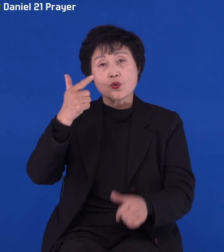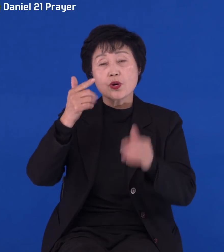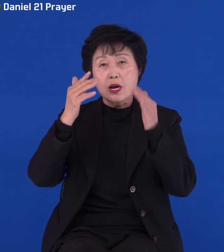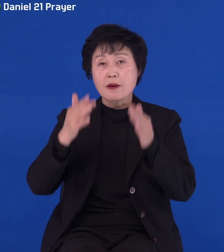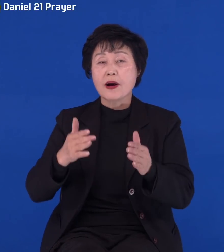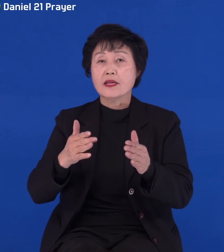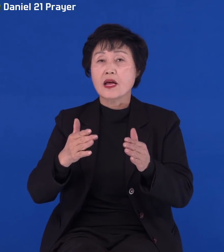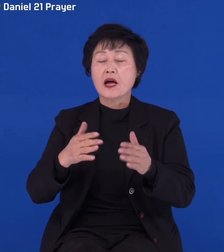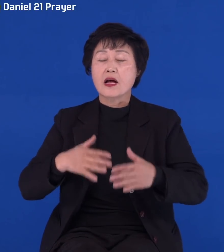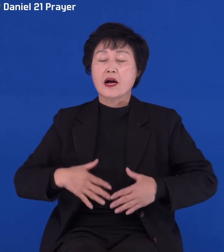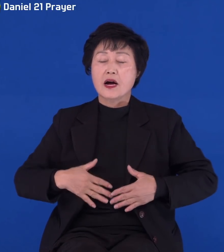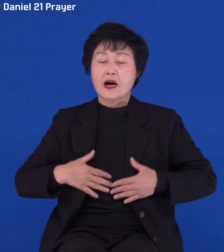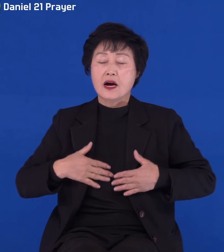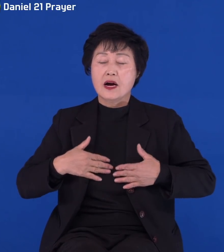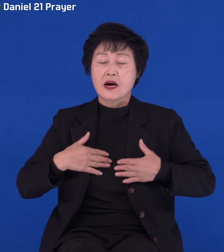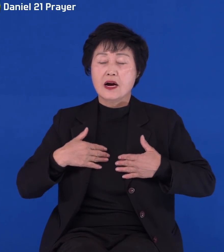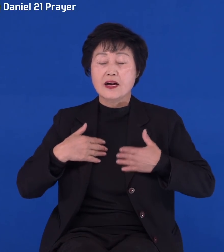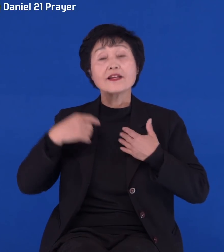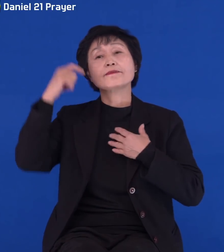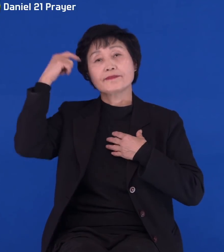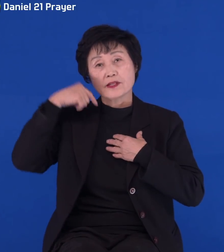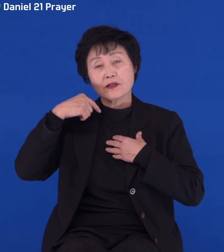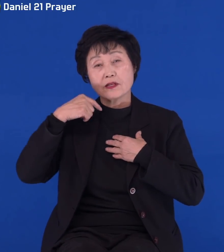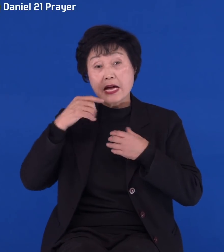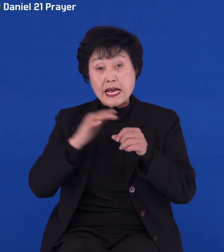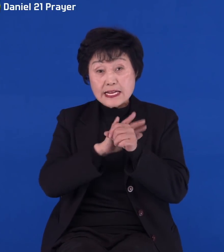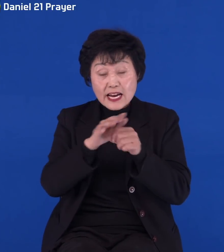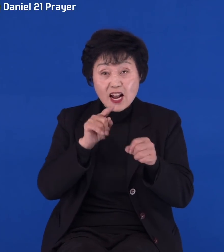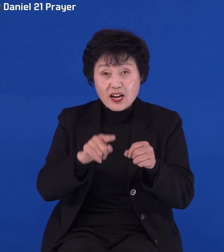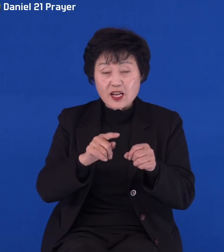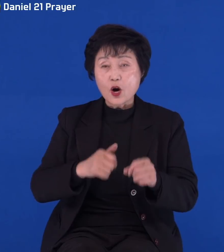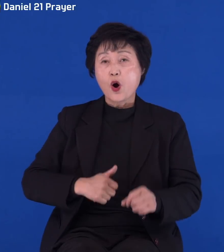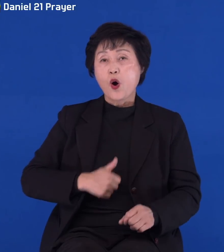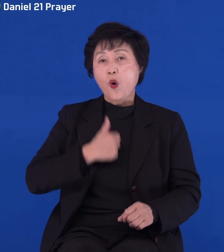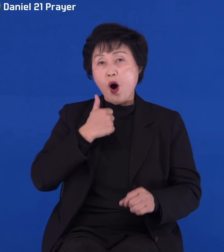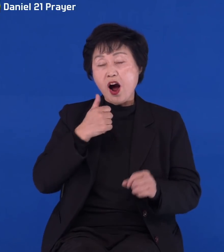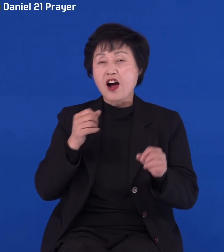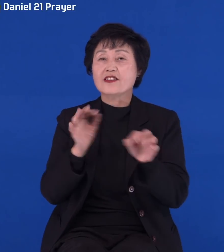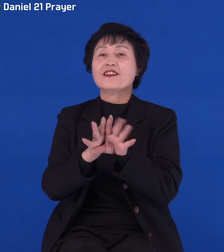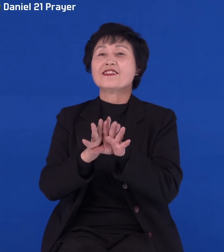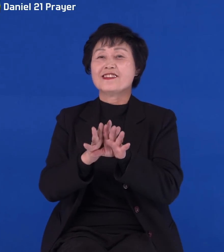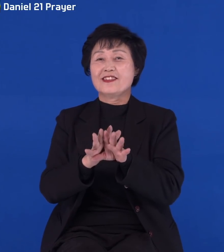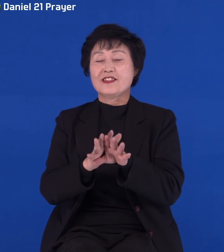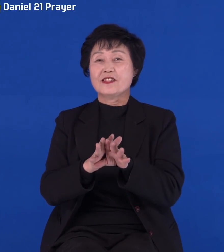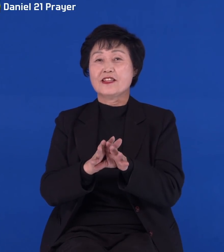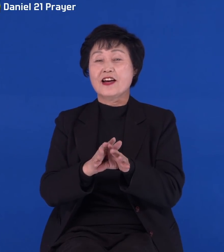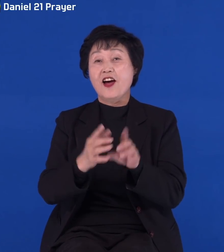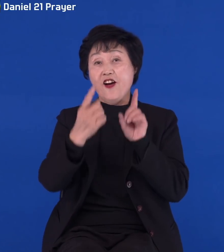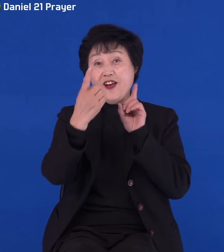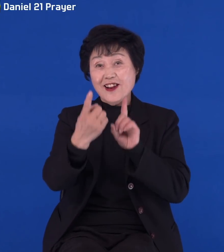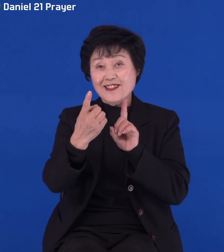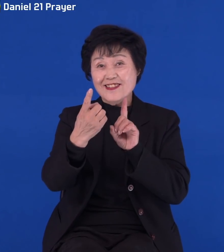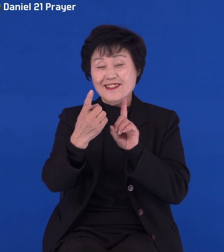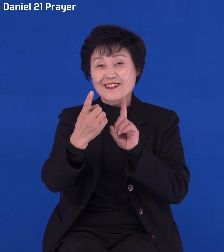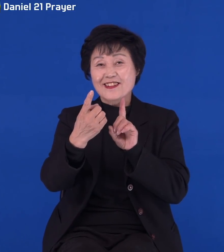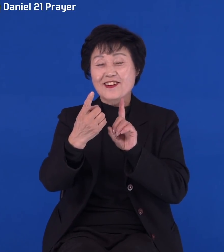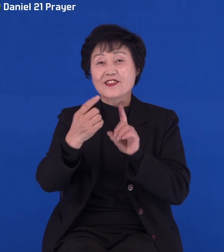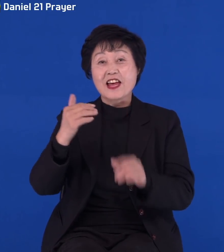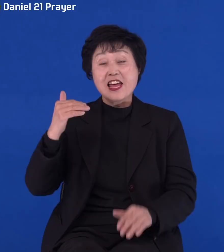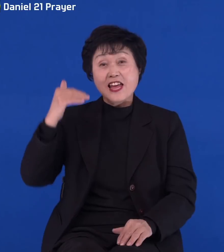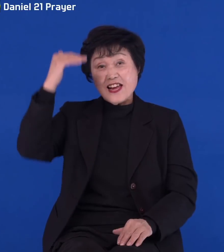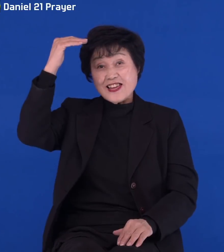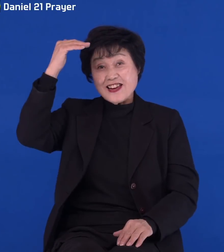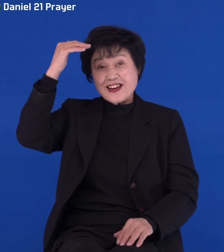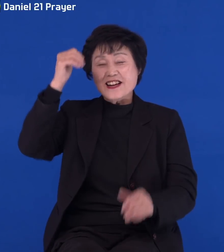주저앉아 버렸어요. 사랑이 분노를 죽이더라고요. 첫 번째 1대1 양육, 키 큰 두 남자가 껴안고 1시간